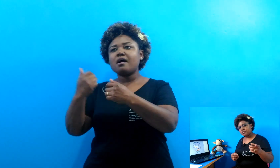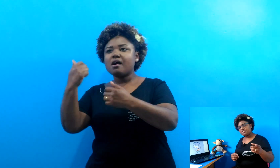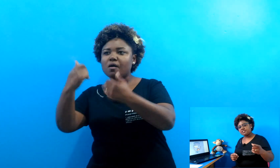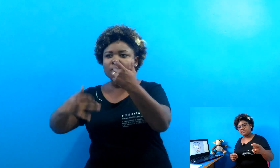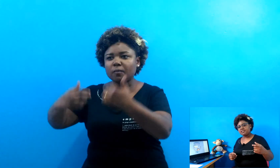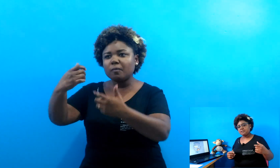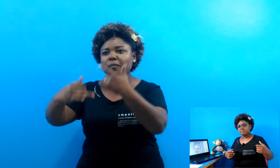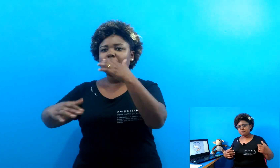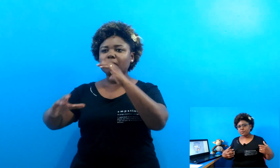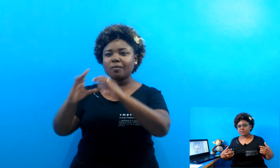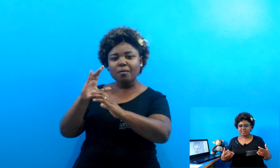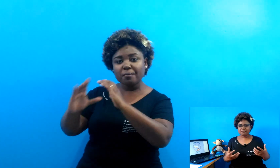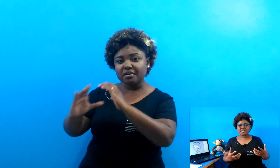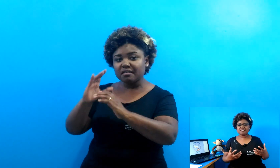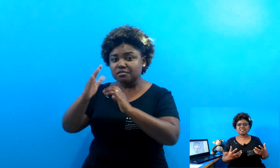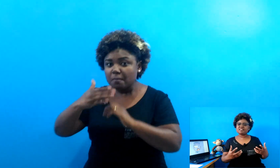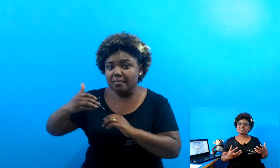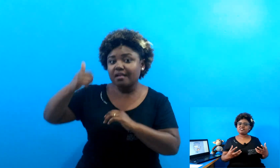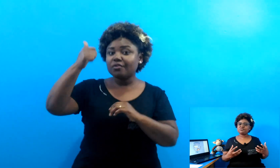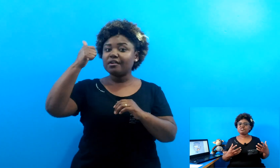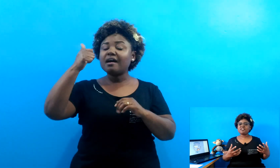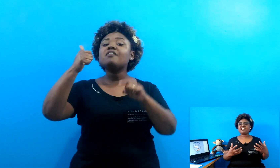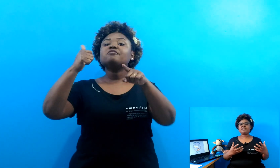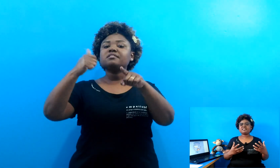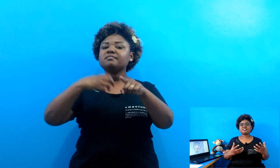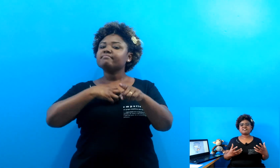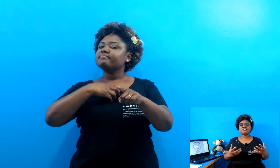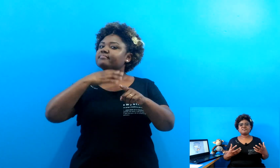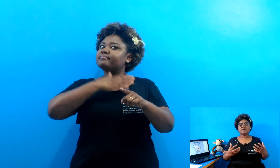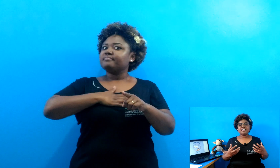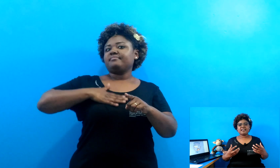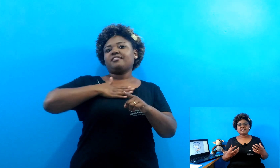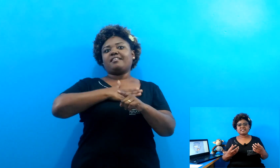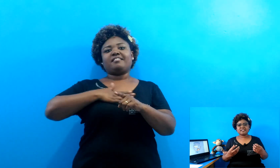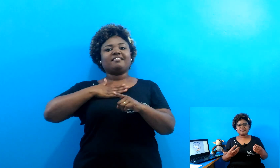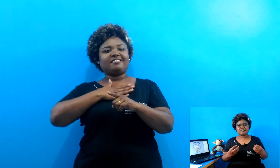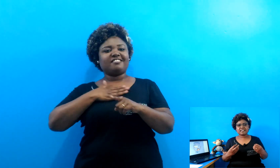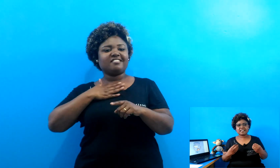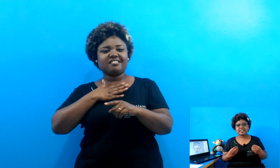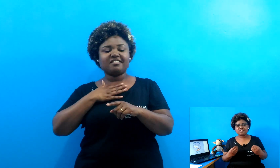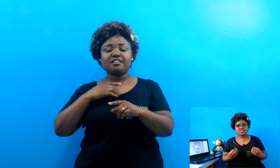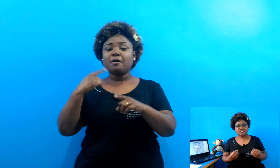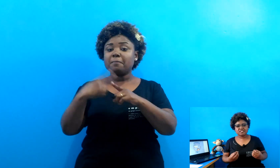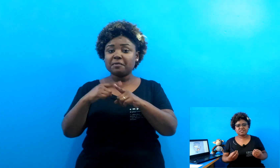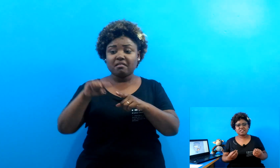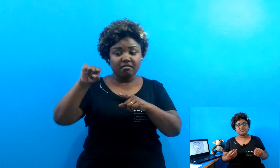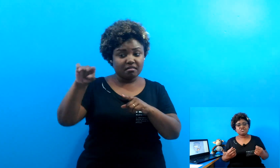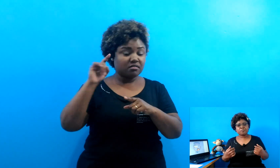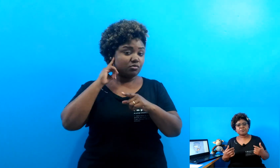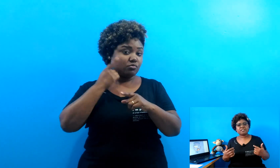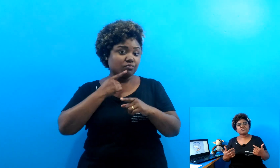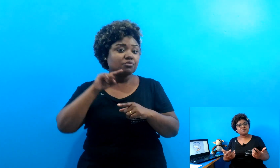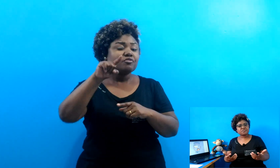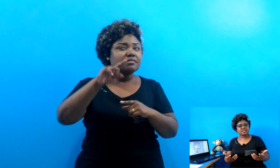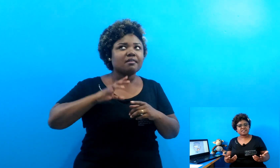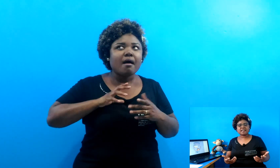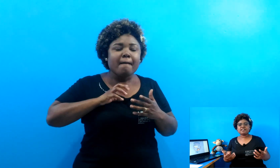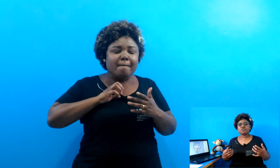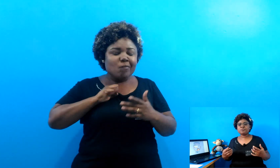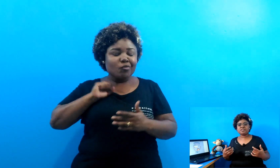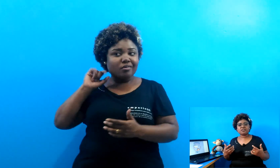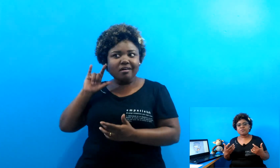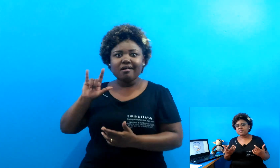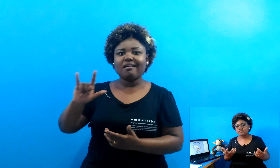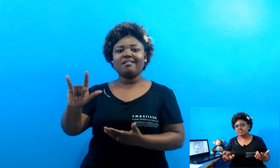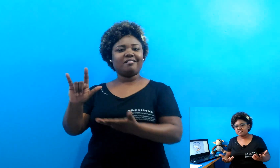você não pode ter um pouquinho mais desse senso de realização, essa gratidão de poder